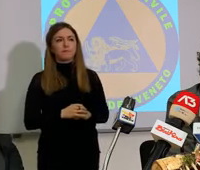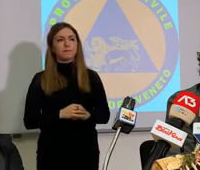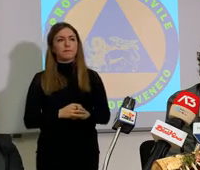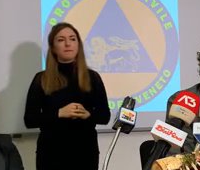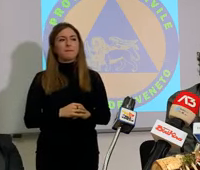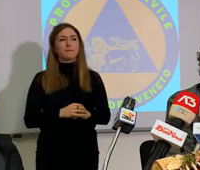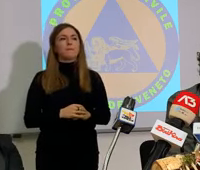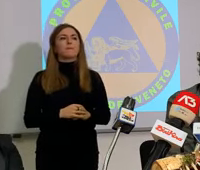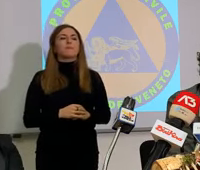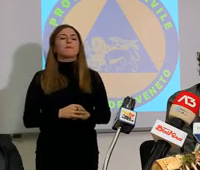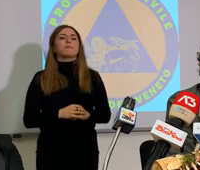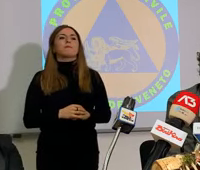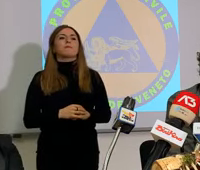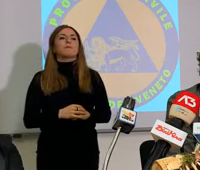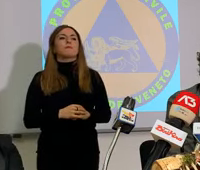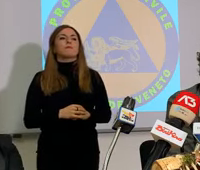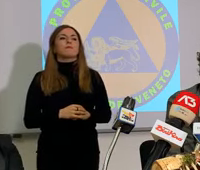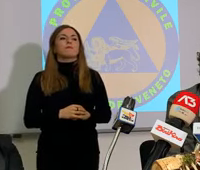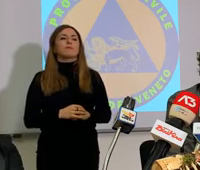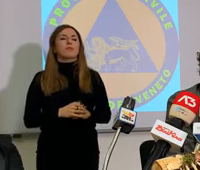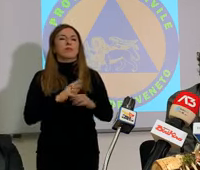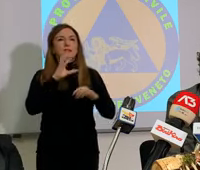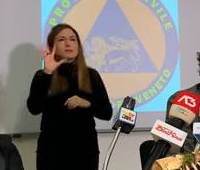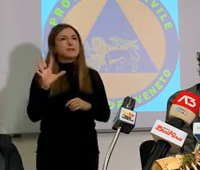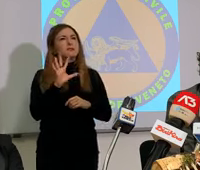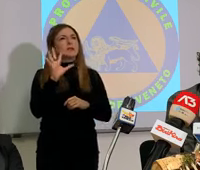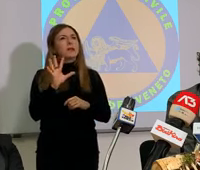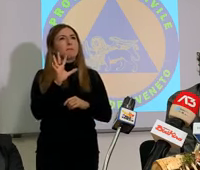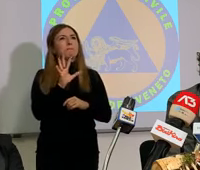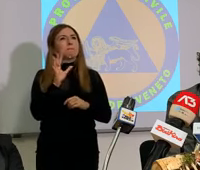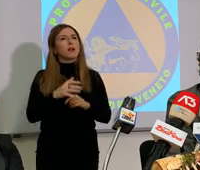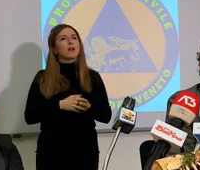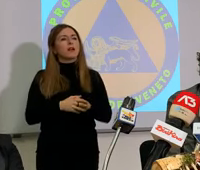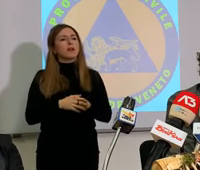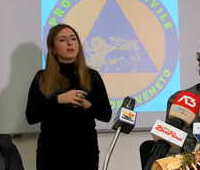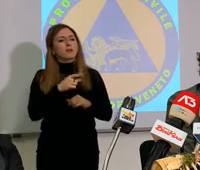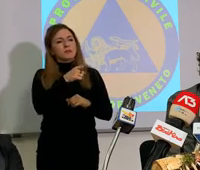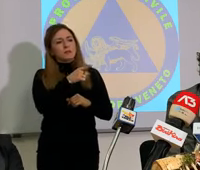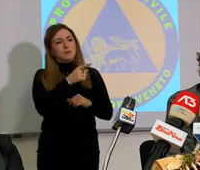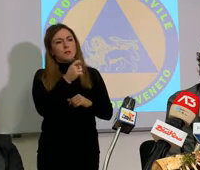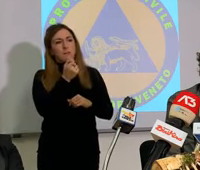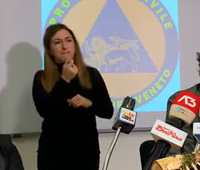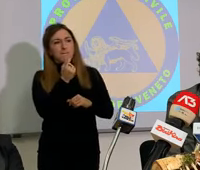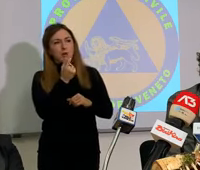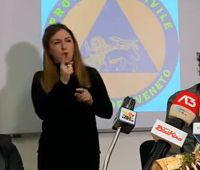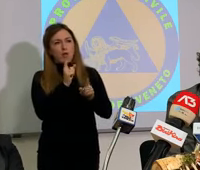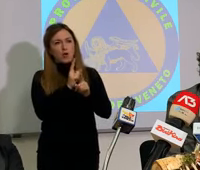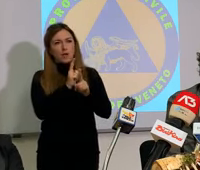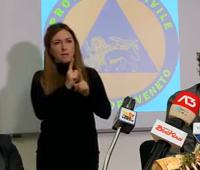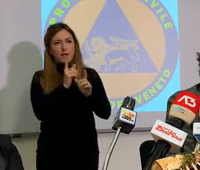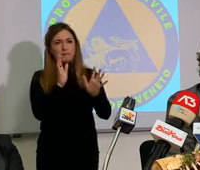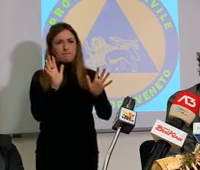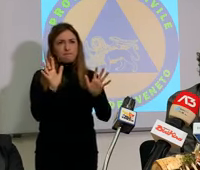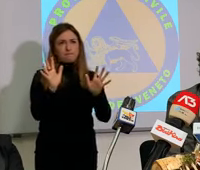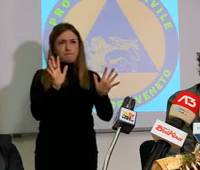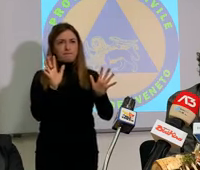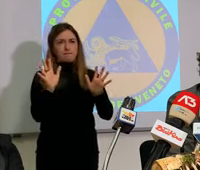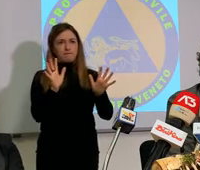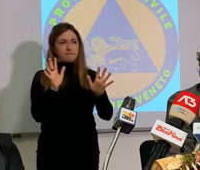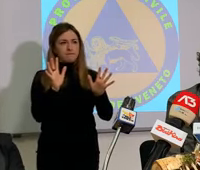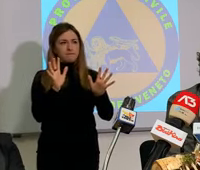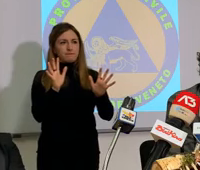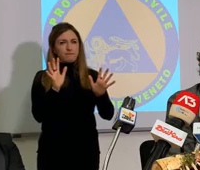settimane potrebbe dare l'impressione di essere stato folgorato sulla via di damasco nel senso che